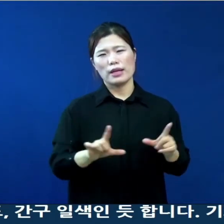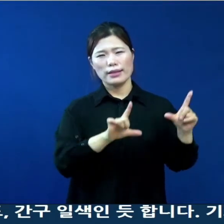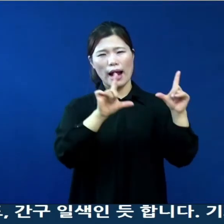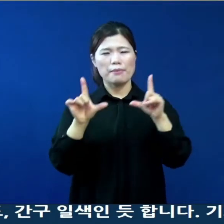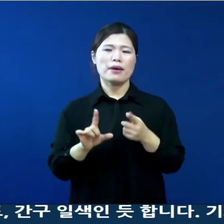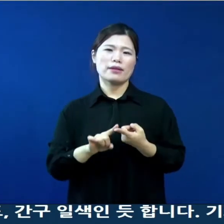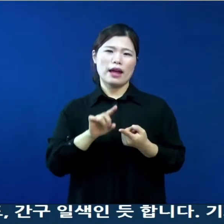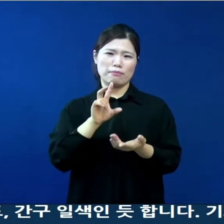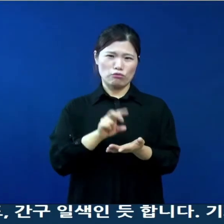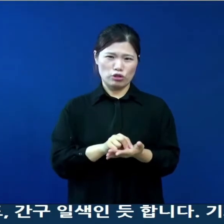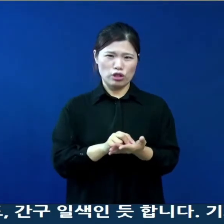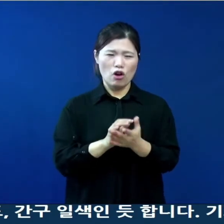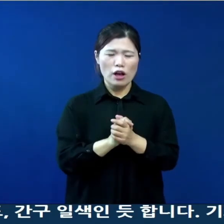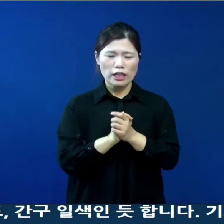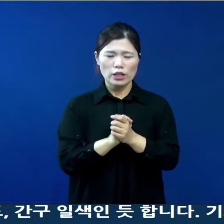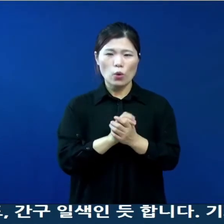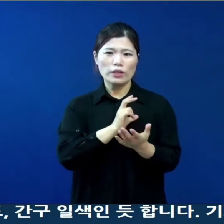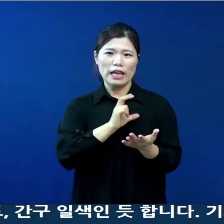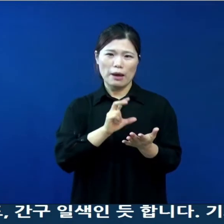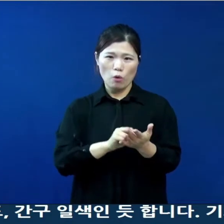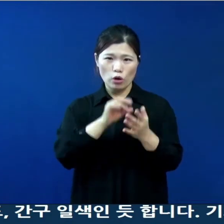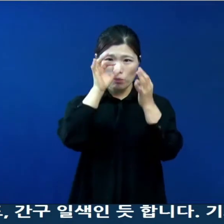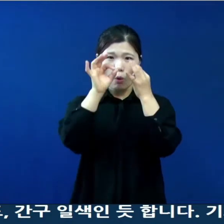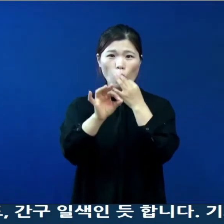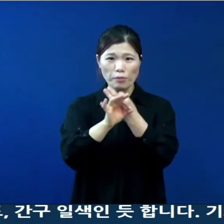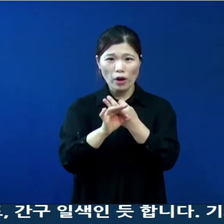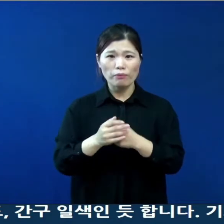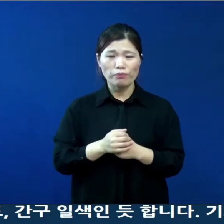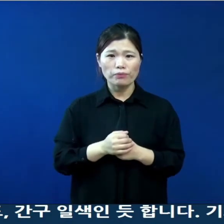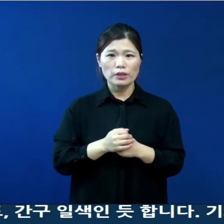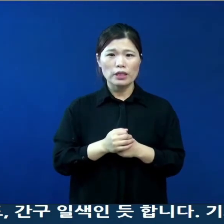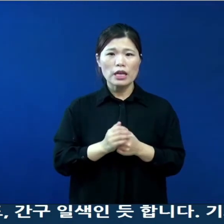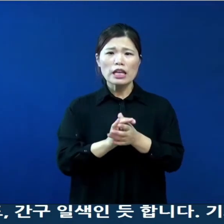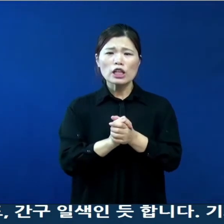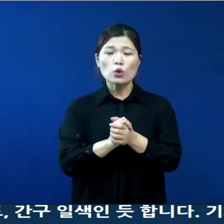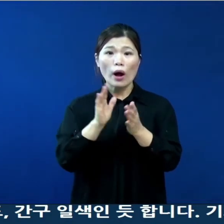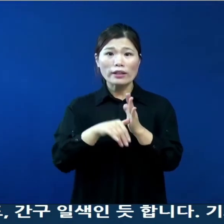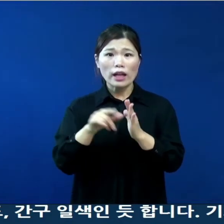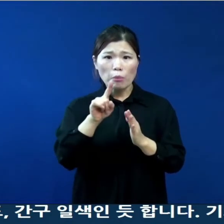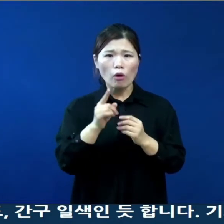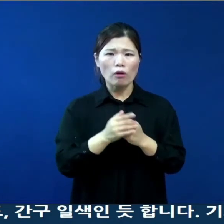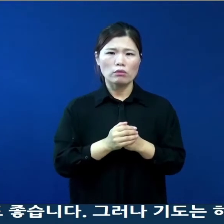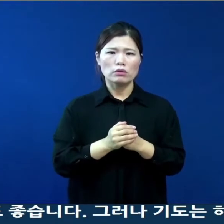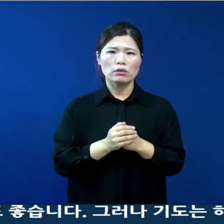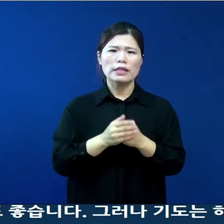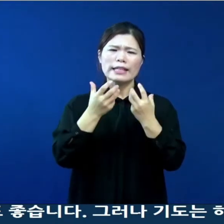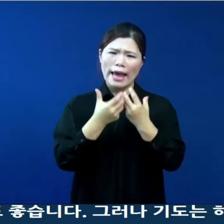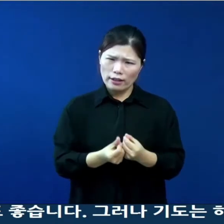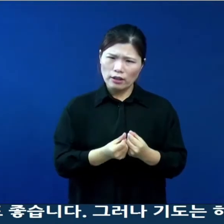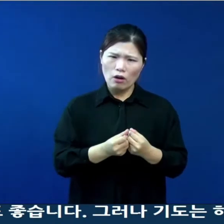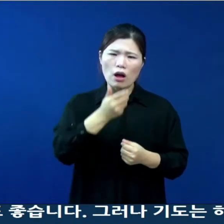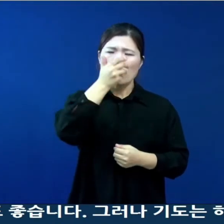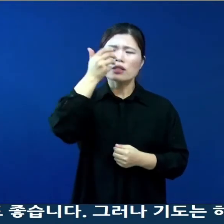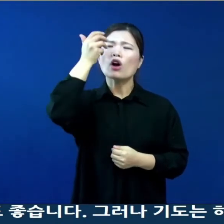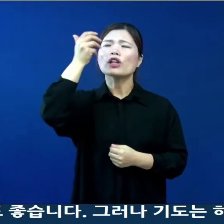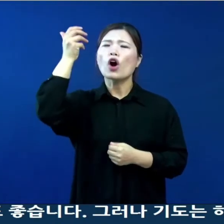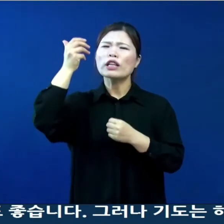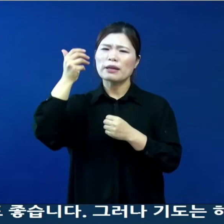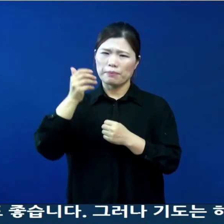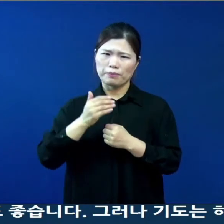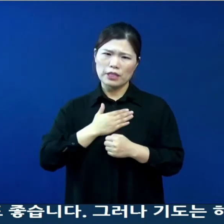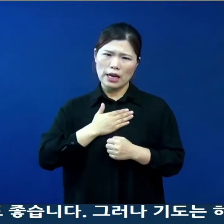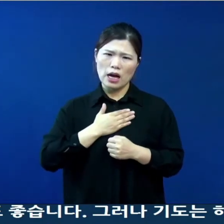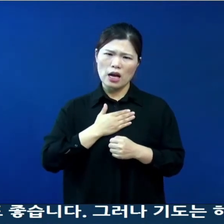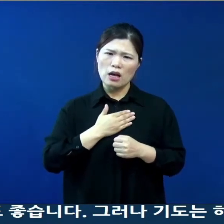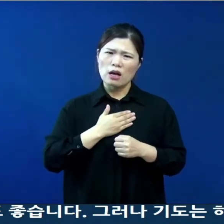문제들, 기도 제목들을 들고 나와서 기도할 때 우리는 어떻게 기도해야 됩니까? 성령님, 제가 이런 삶의 문제들을